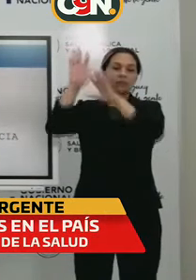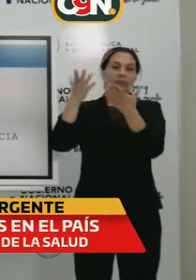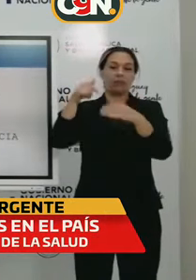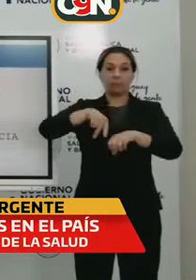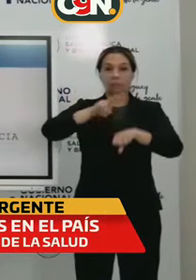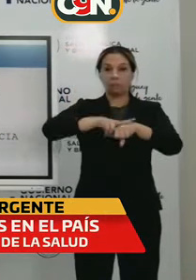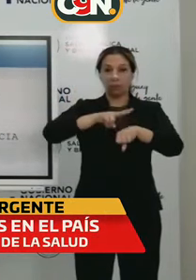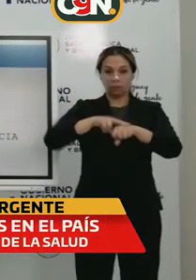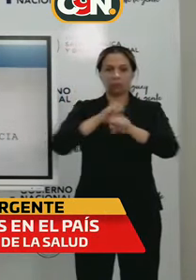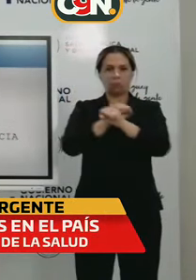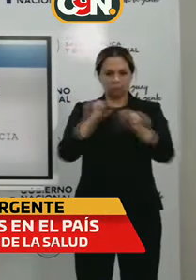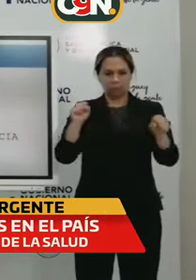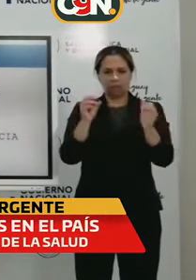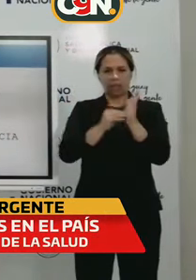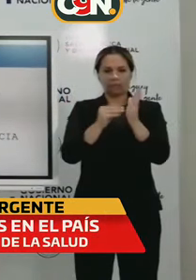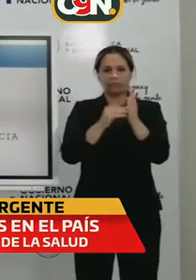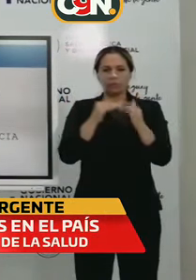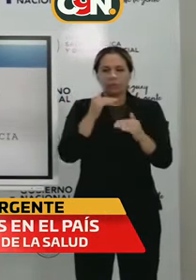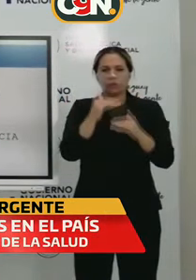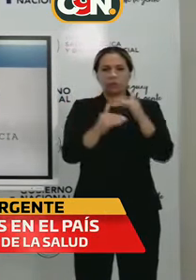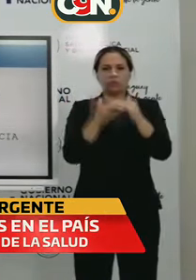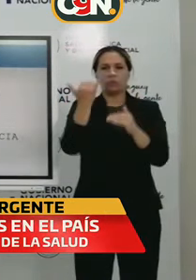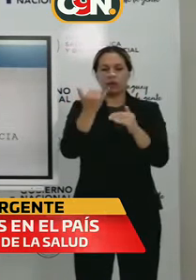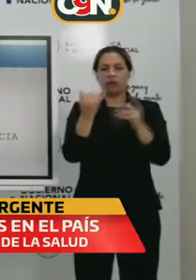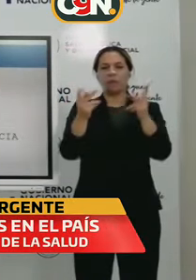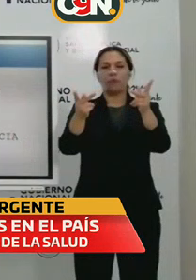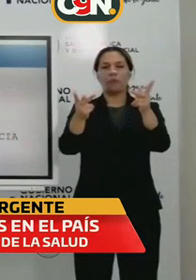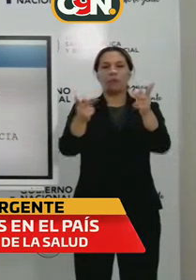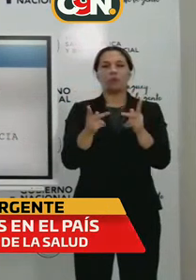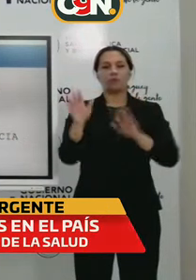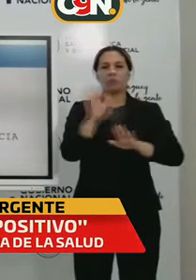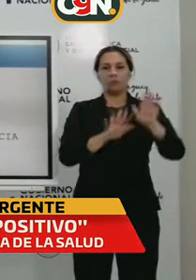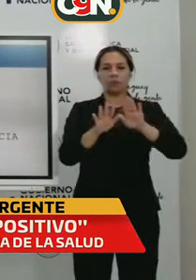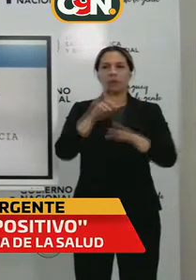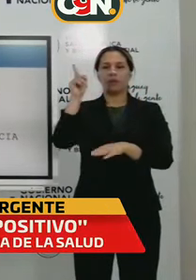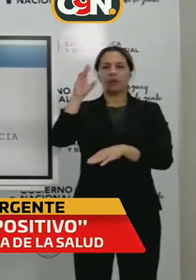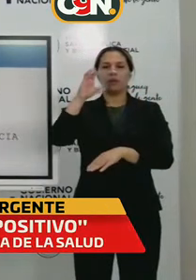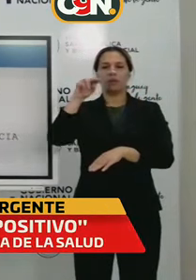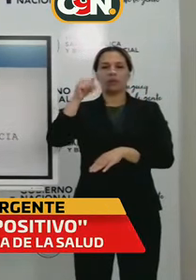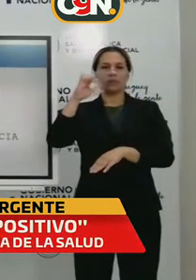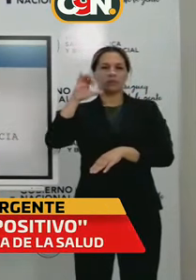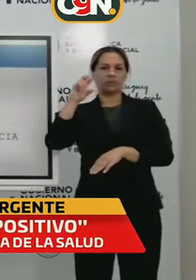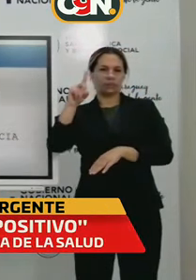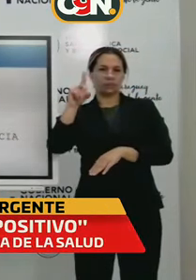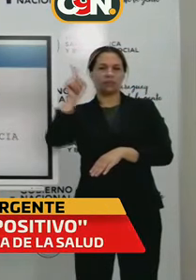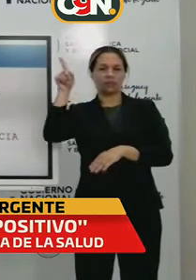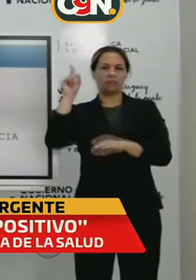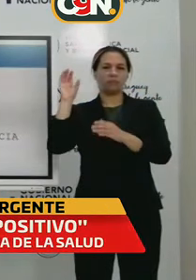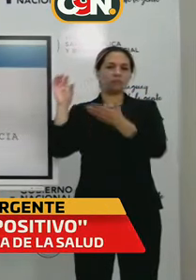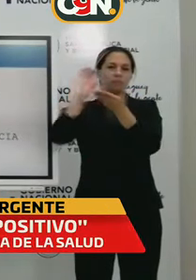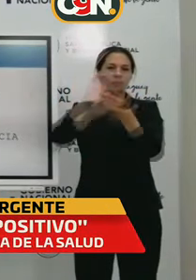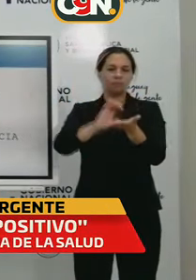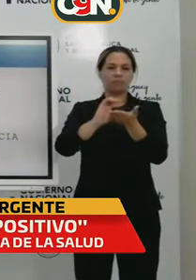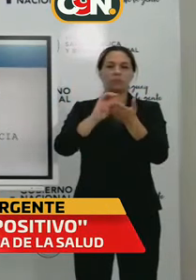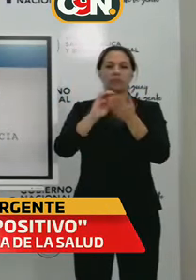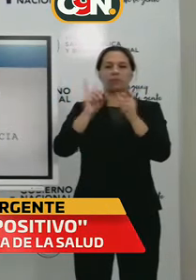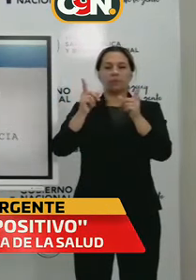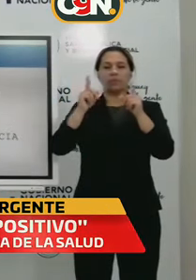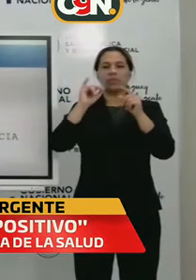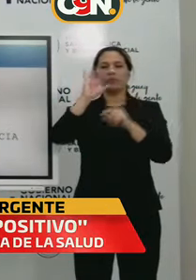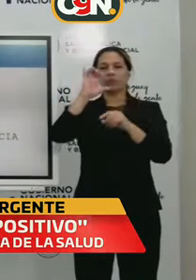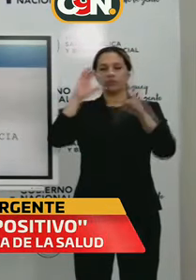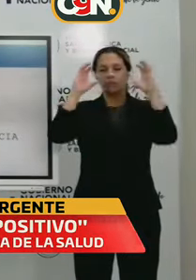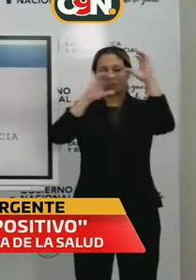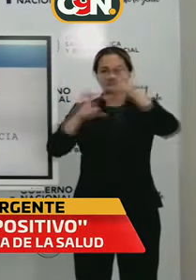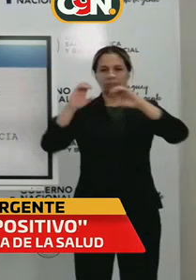Paraguay se puede hacer eso? Sí se puede hacer. De hecho, hay un proyecto muy interesante financiado por la CIP que creo que lo está haciendo el ICSS, Instituto de Investigación de Ciencias de la Salud, para hacer